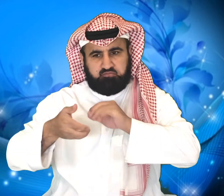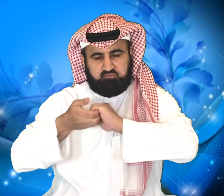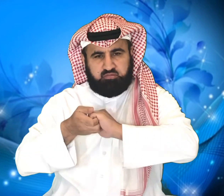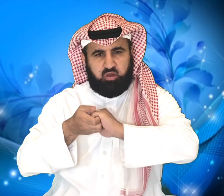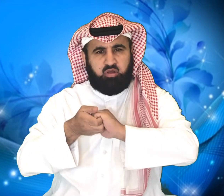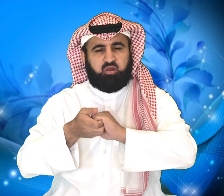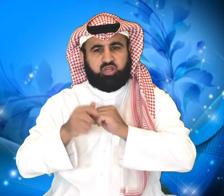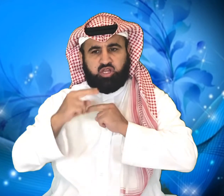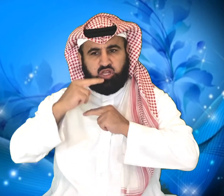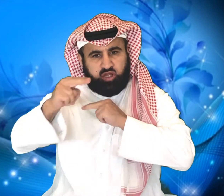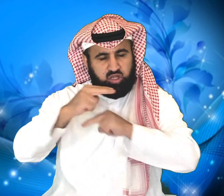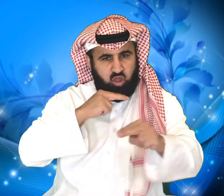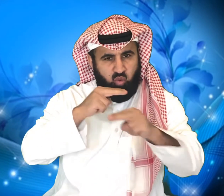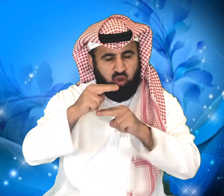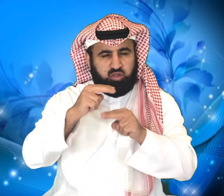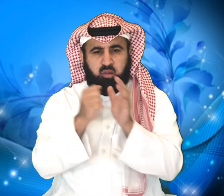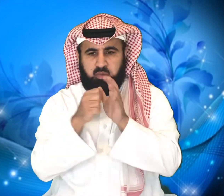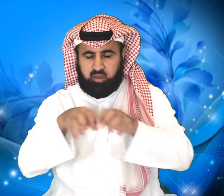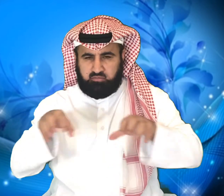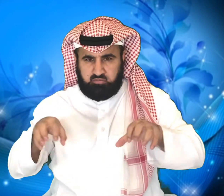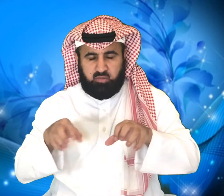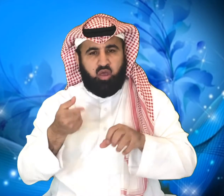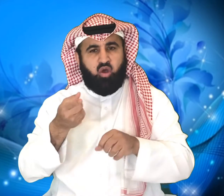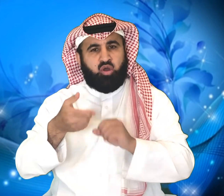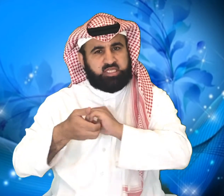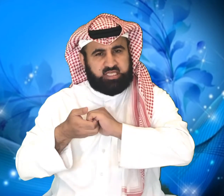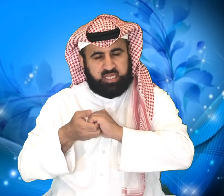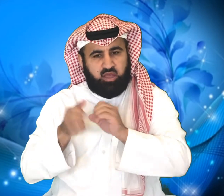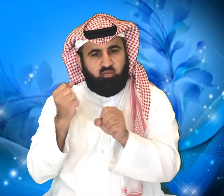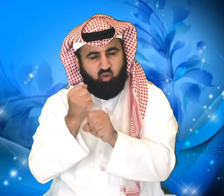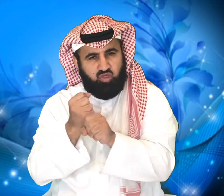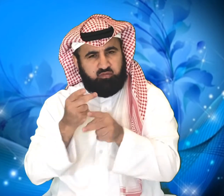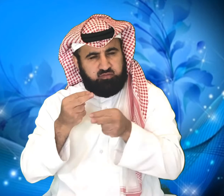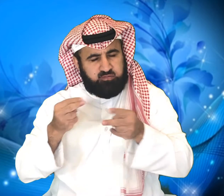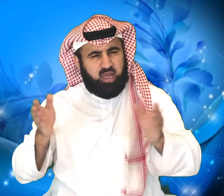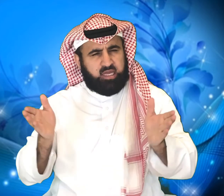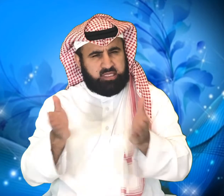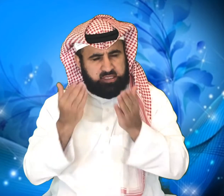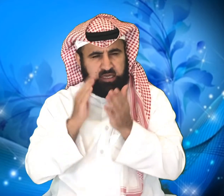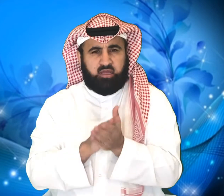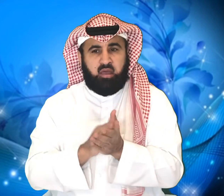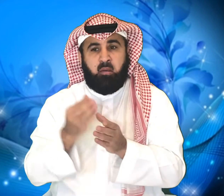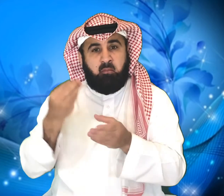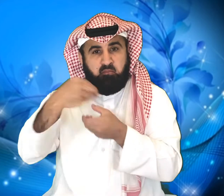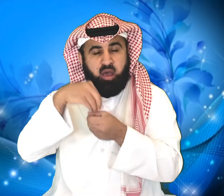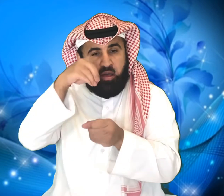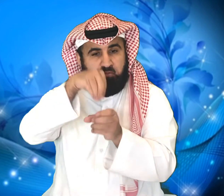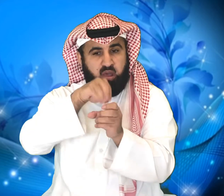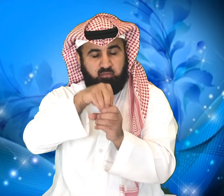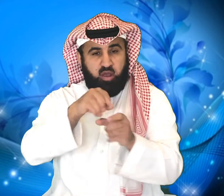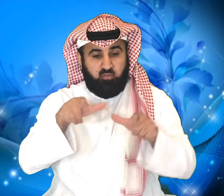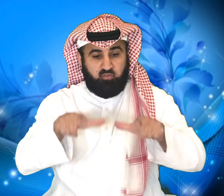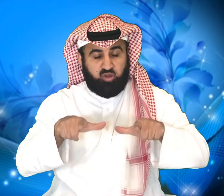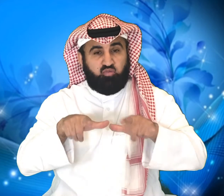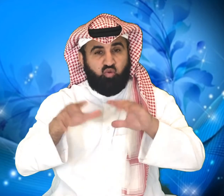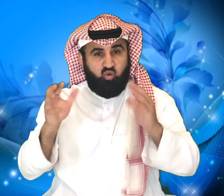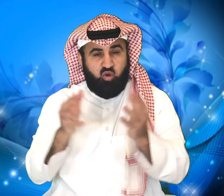الأرحام وتعزيز التواصل بين الجيران وبين الزملاء ونحوهم. والمشاركة في هذه المجموعات